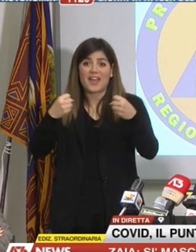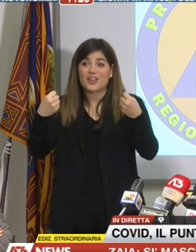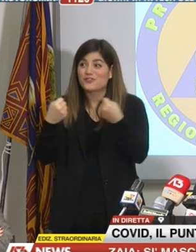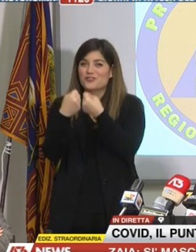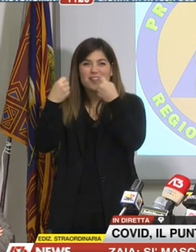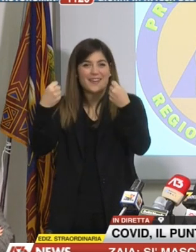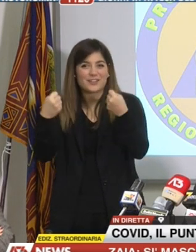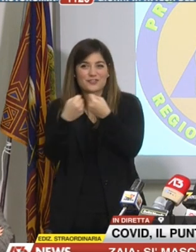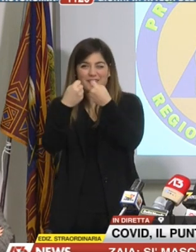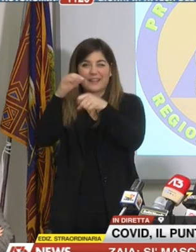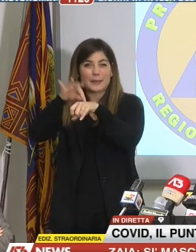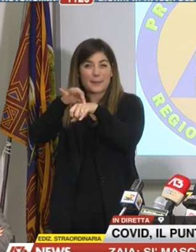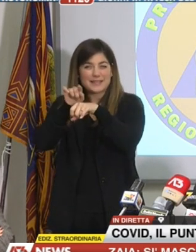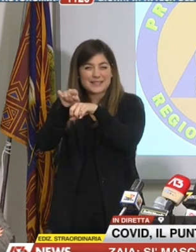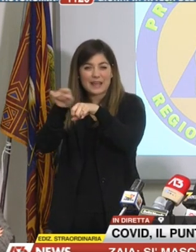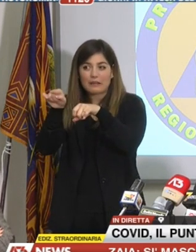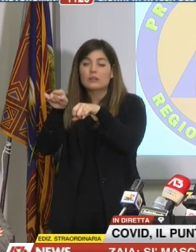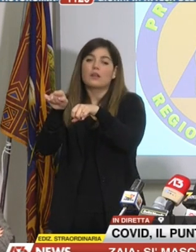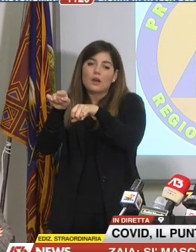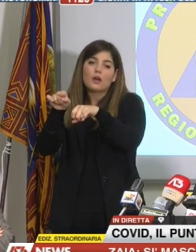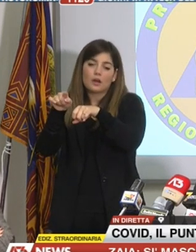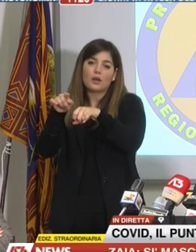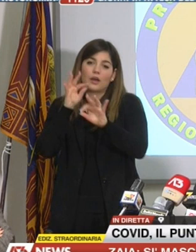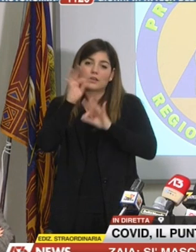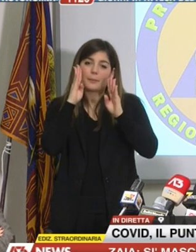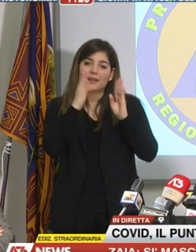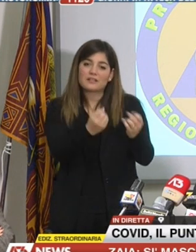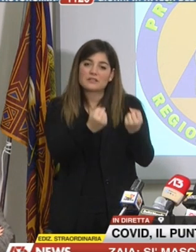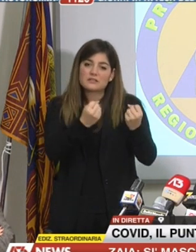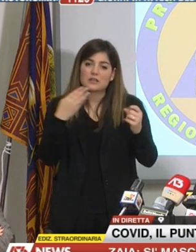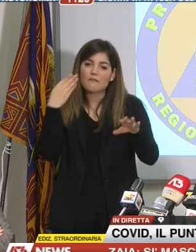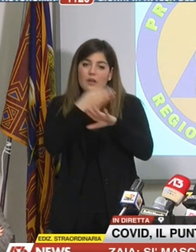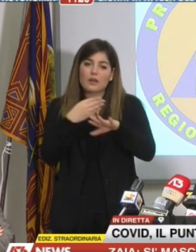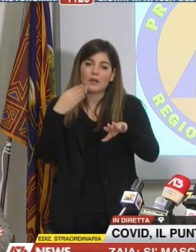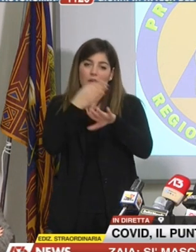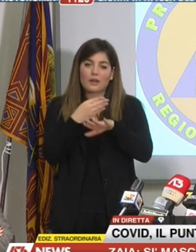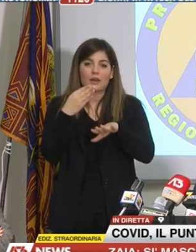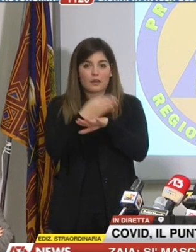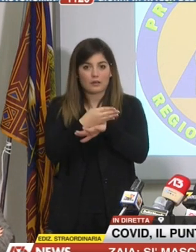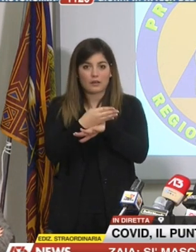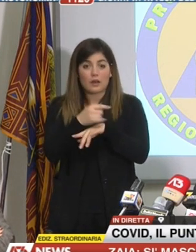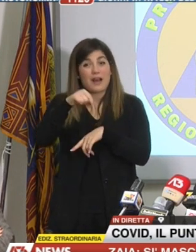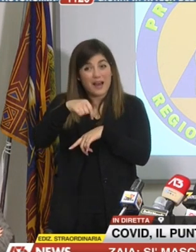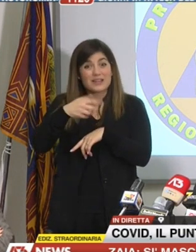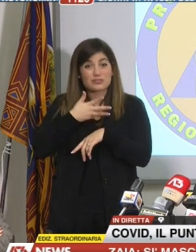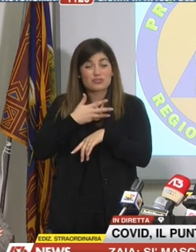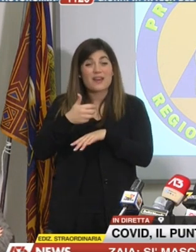sulle terapie intensive, e quindi verosimilmente oggi abbiamo almeno 600 persone in terapia intensiva in